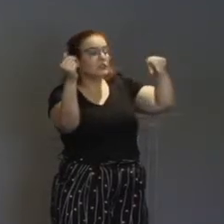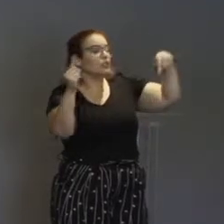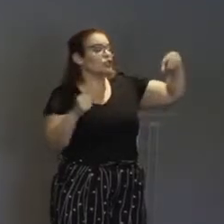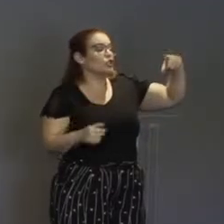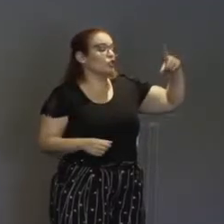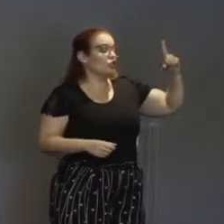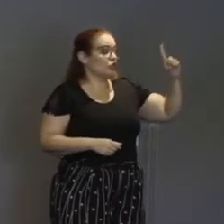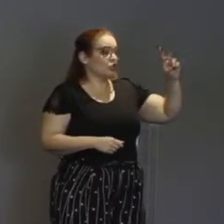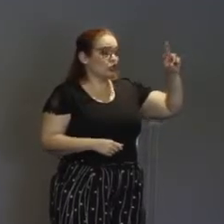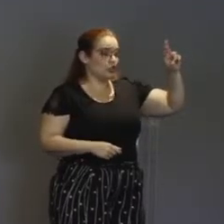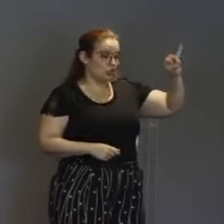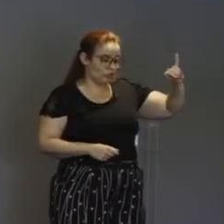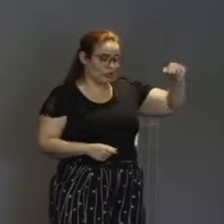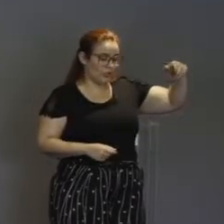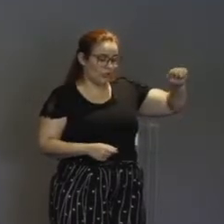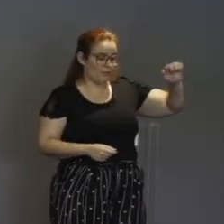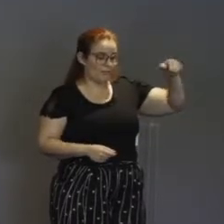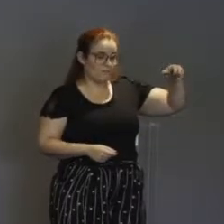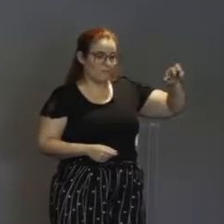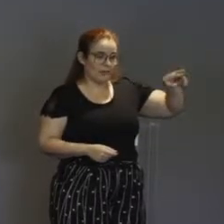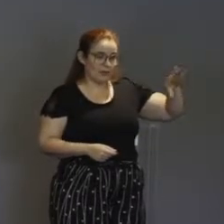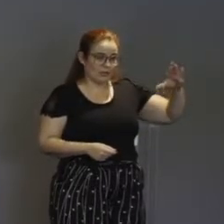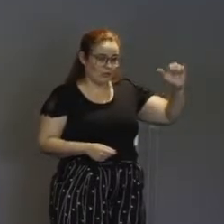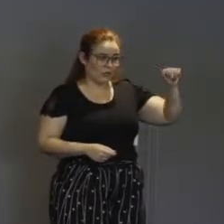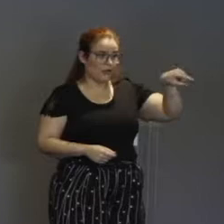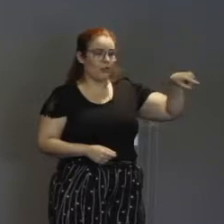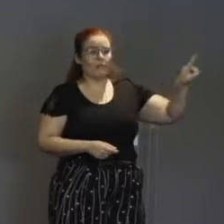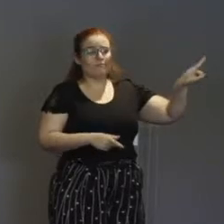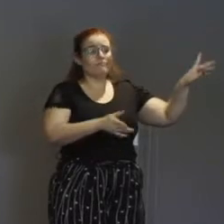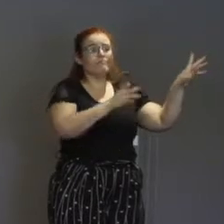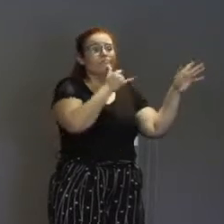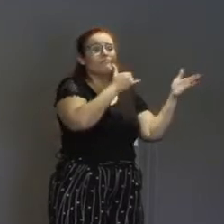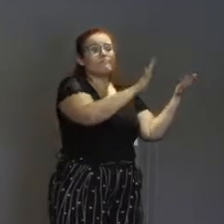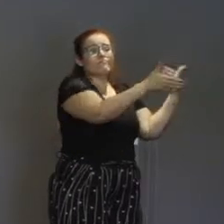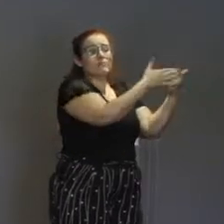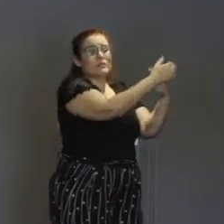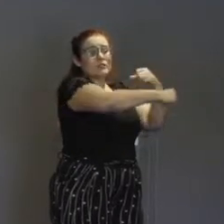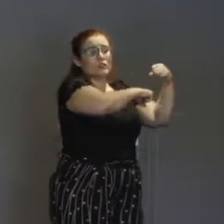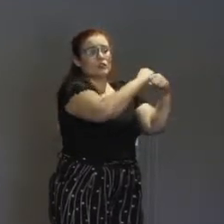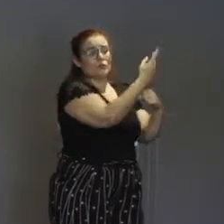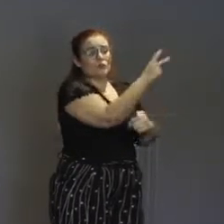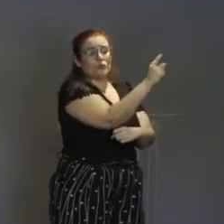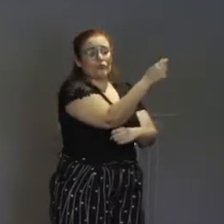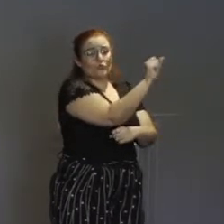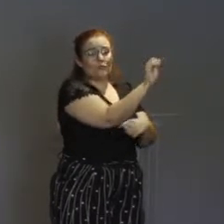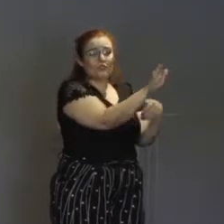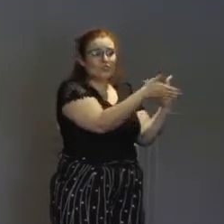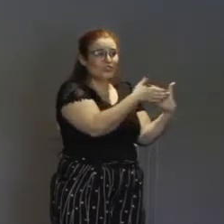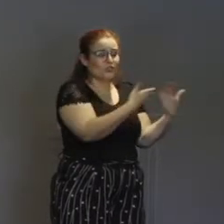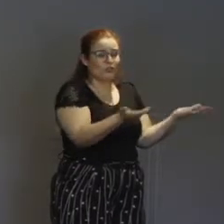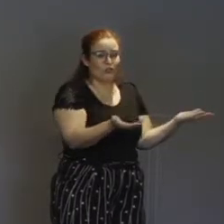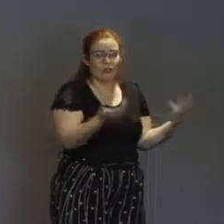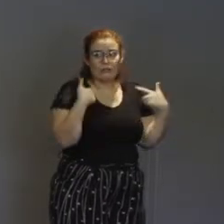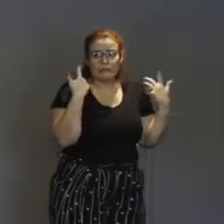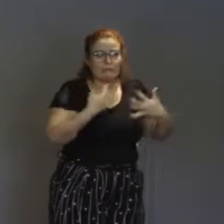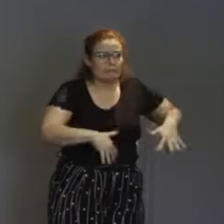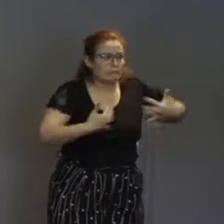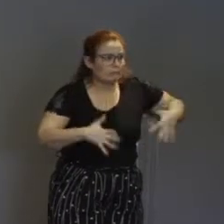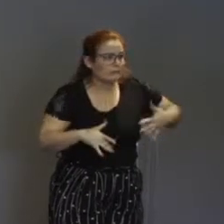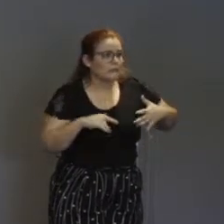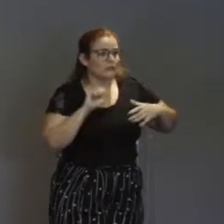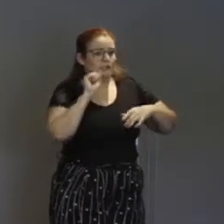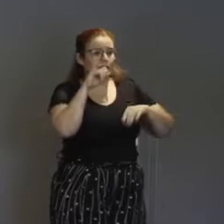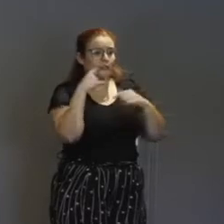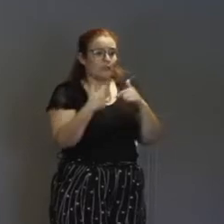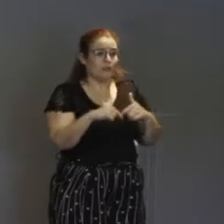antigos, que era um dos que mais baseados em governo, infelizmente fechou as portas em 2018. Foi um desespero, tá? Quem trabalha no laboratório de inovação ficou